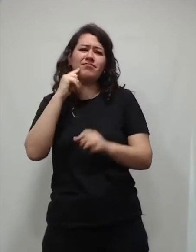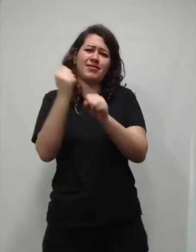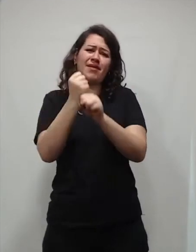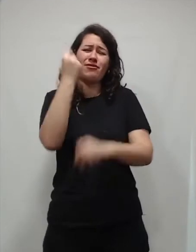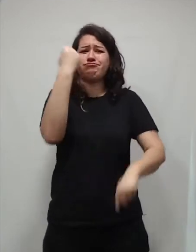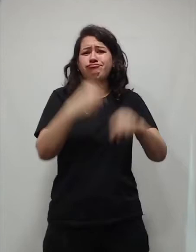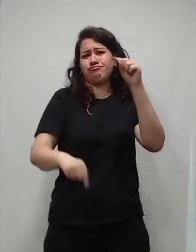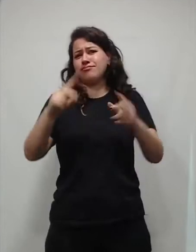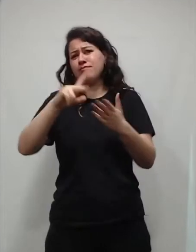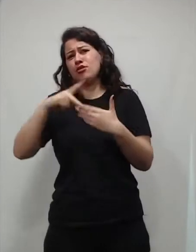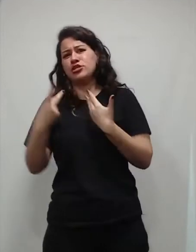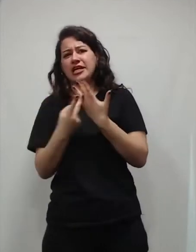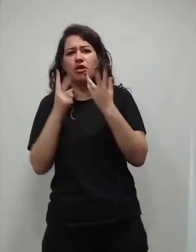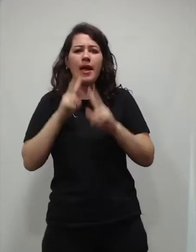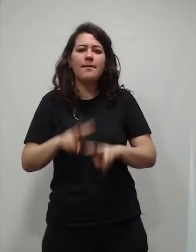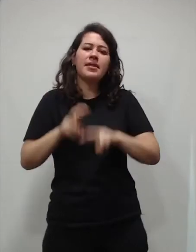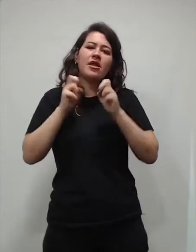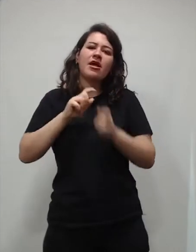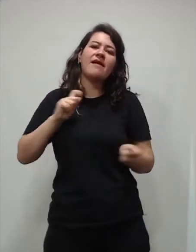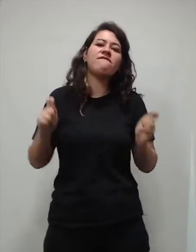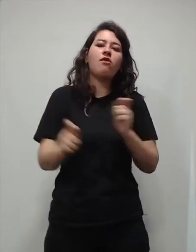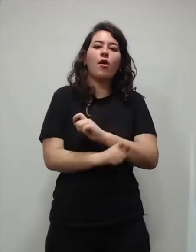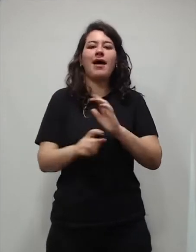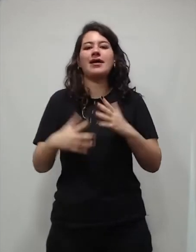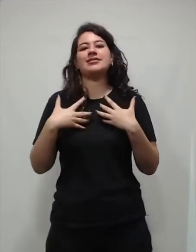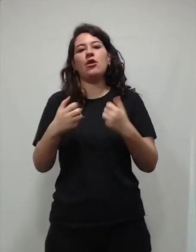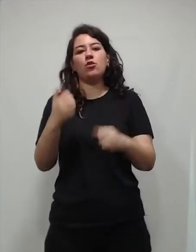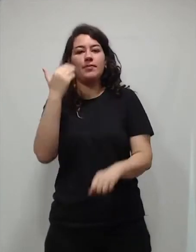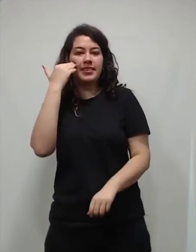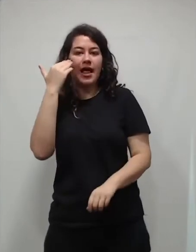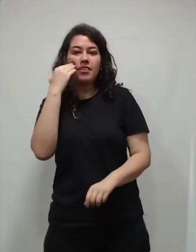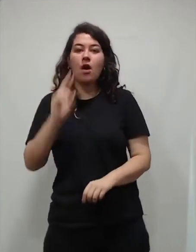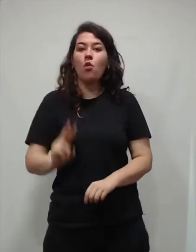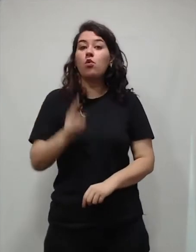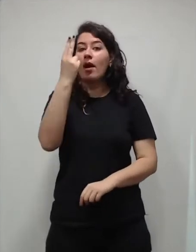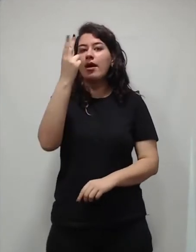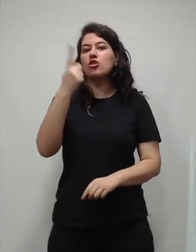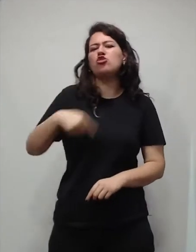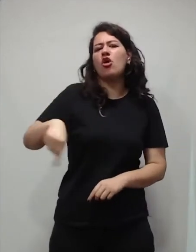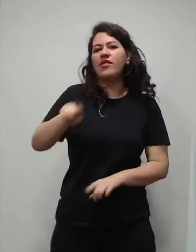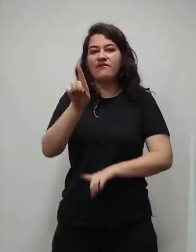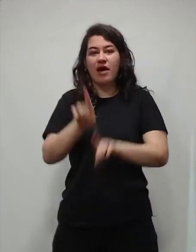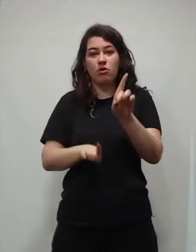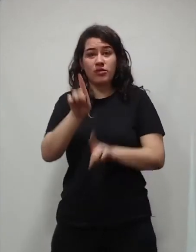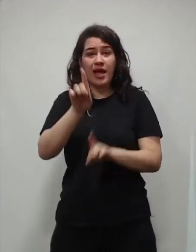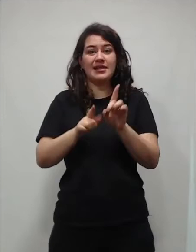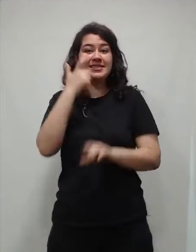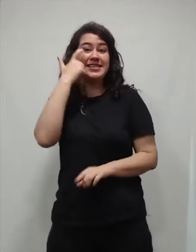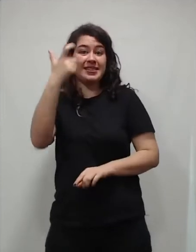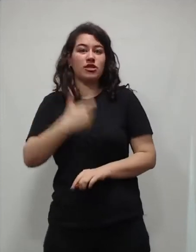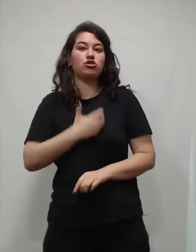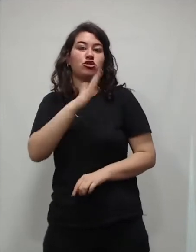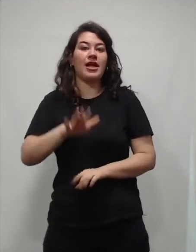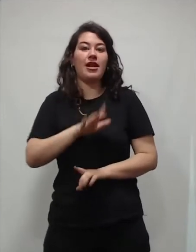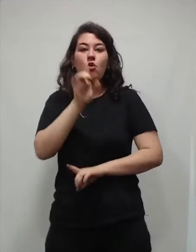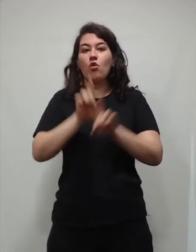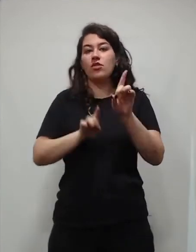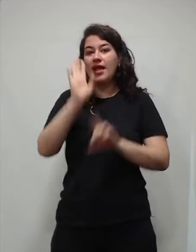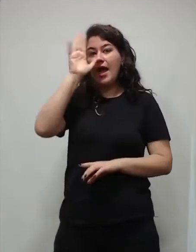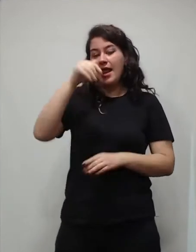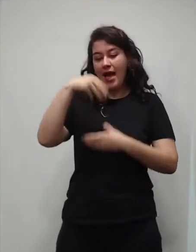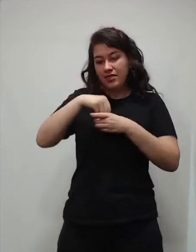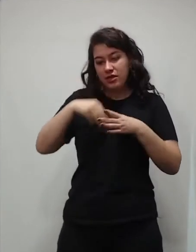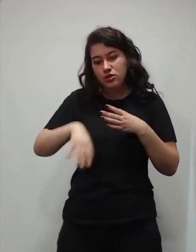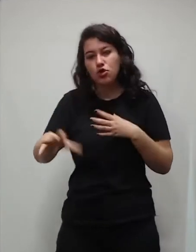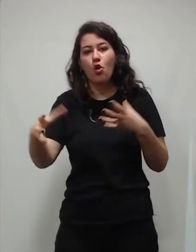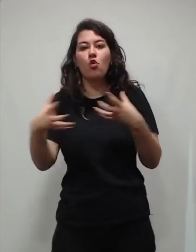de investigación sobre la reforma de la salud mental en Uruguay en la Facultad de Ciencias Sociales UDELAR, integrante del Grupo